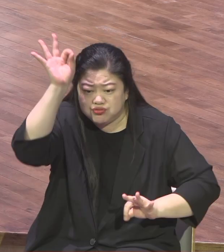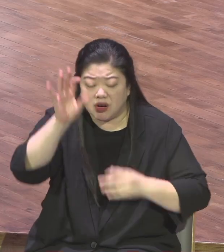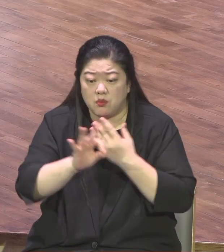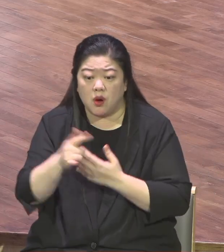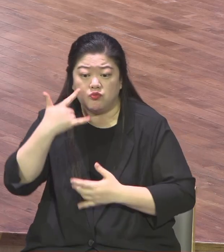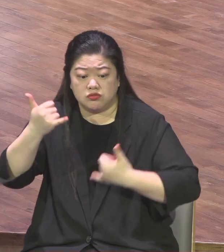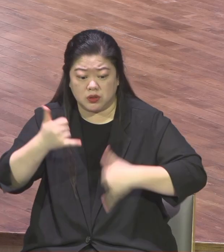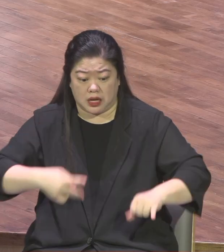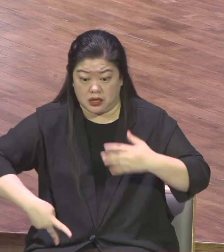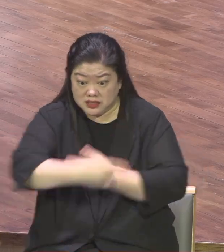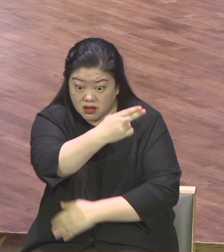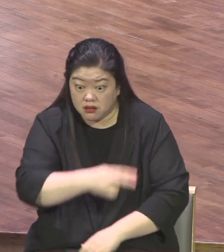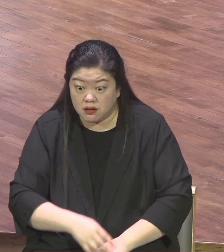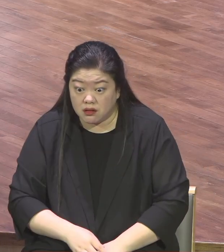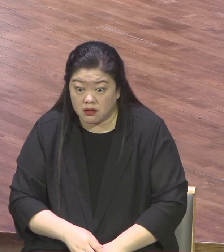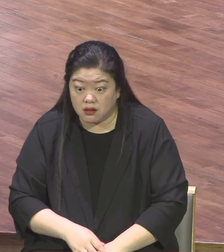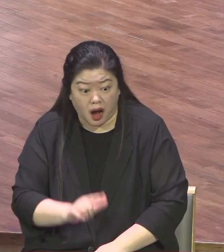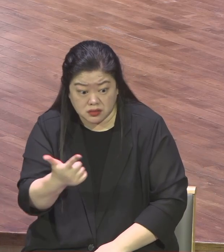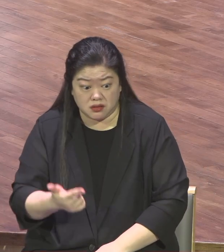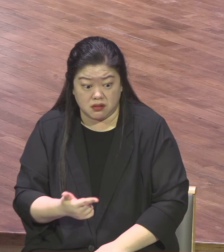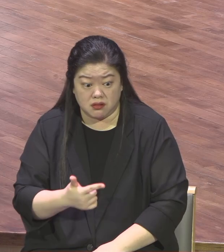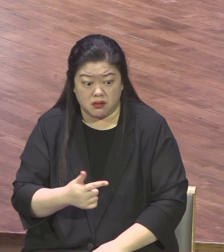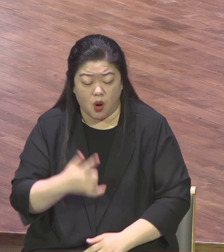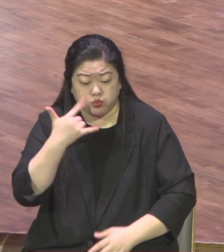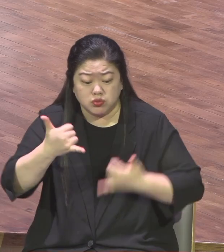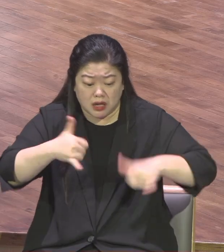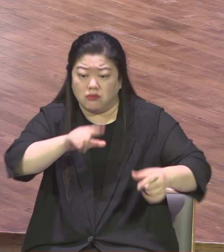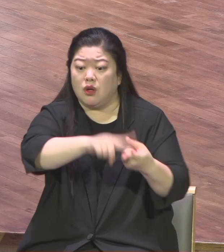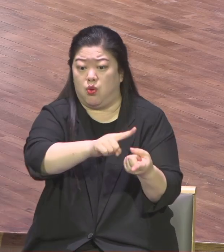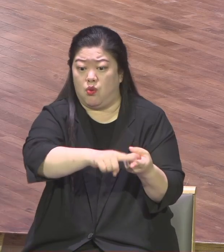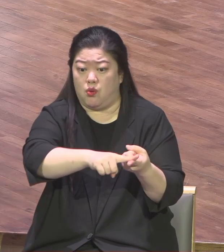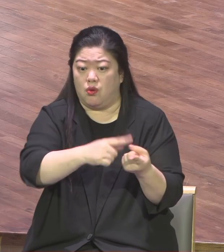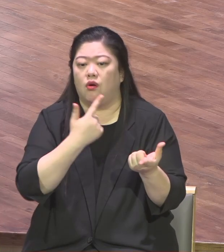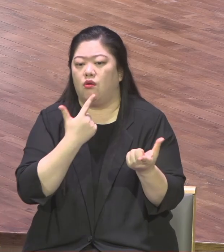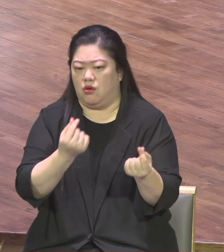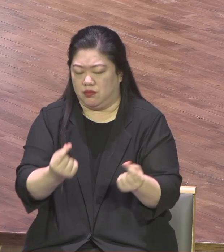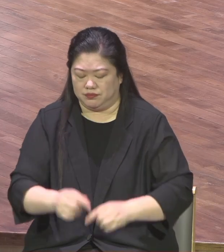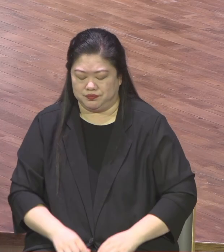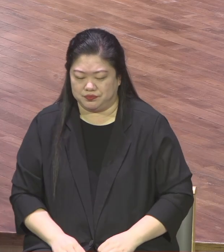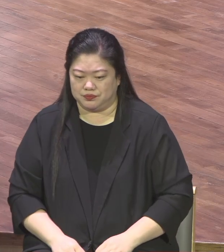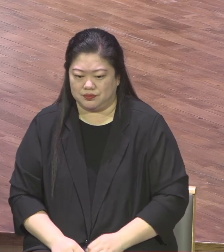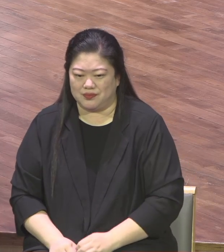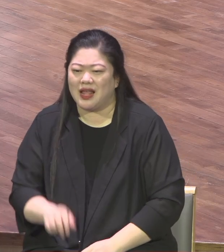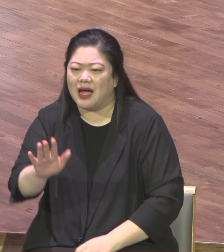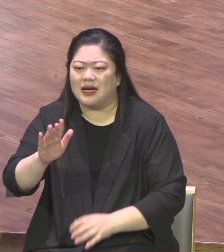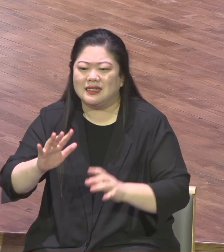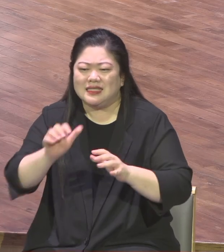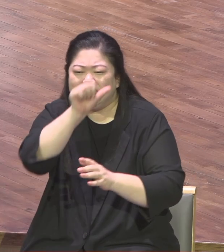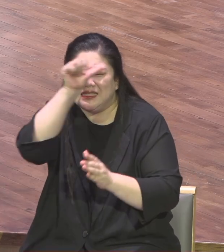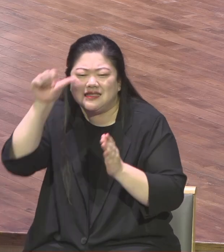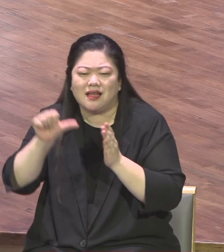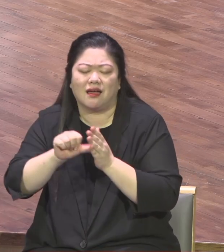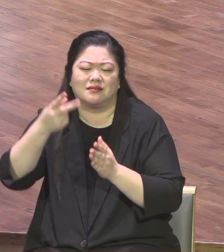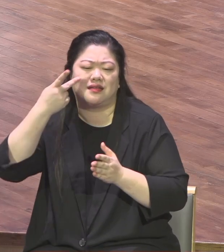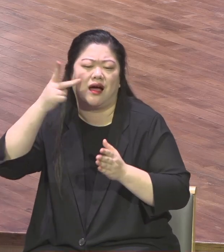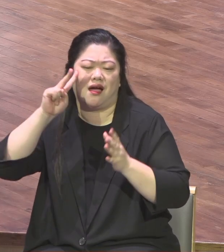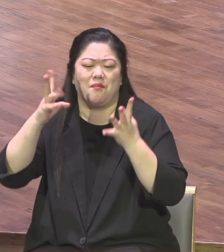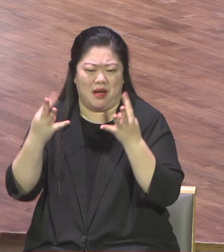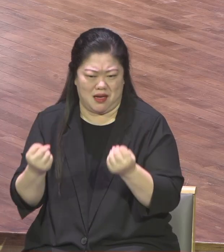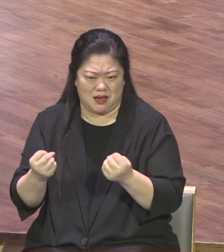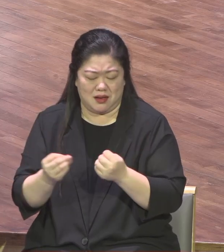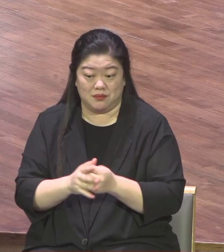자, 인생은요 착각의 연속이란 그런 글이 있는데 한번 읽어볼게요. 꼬마들은 울고 때를 쓰면 다 되는 줄